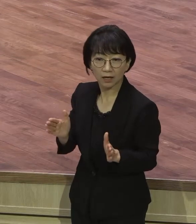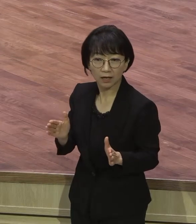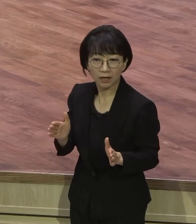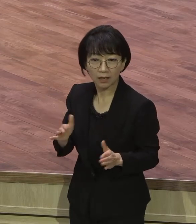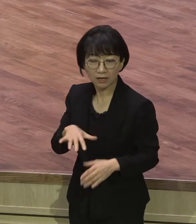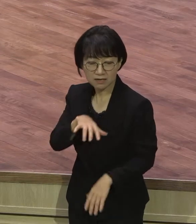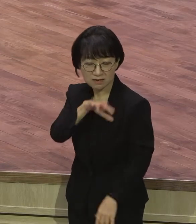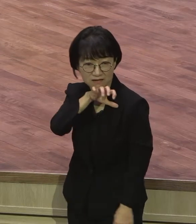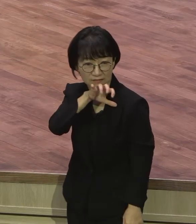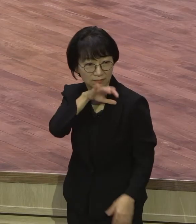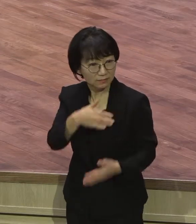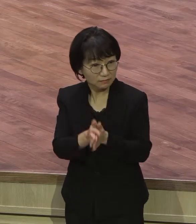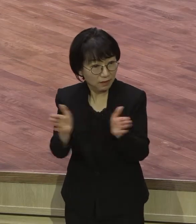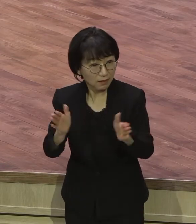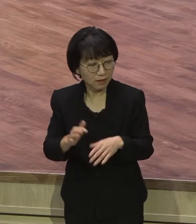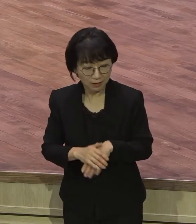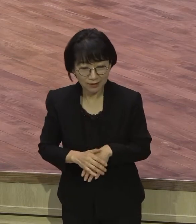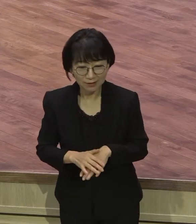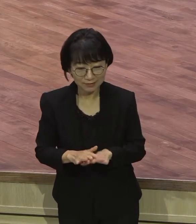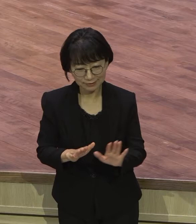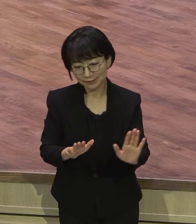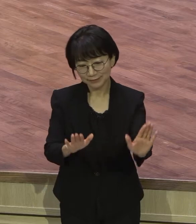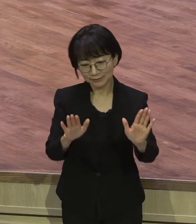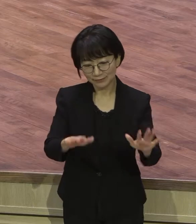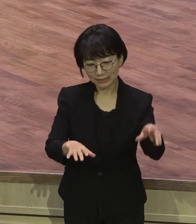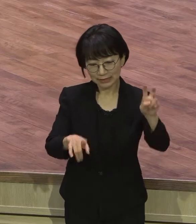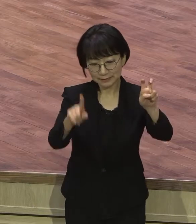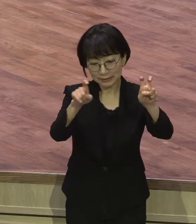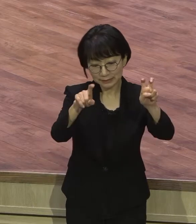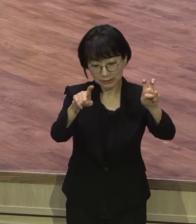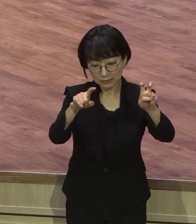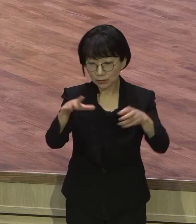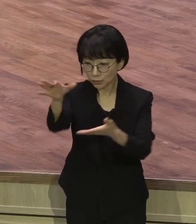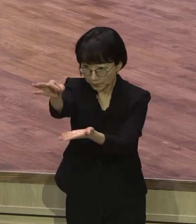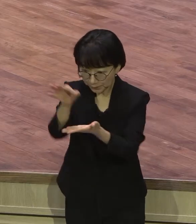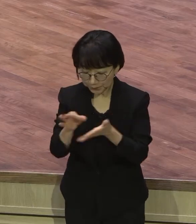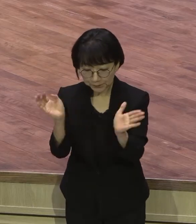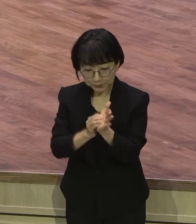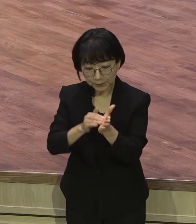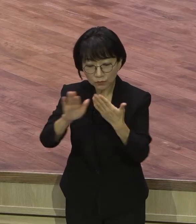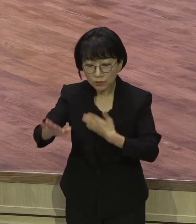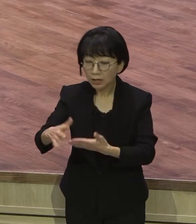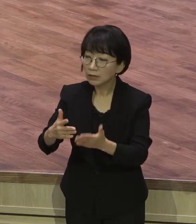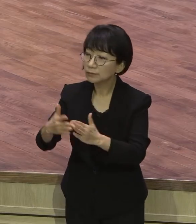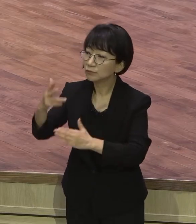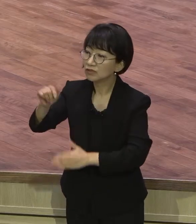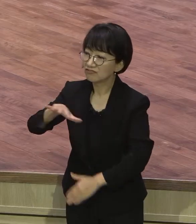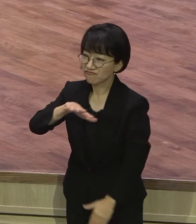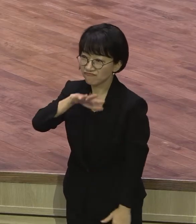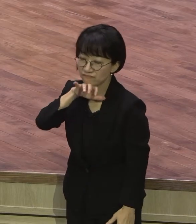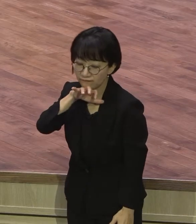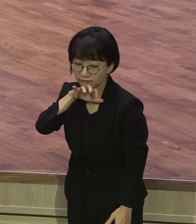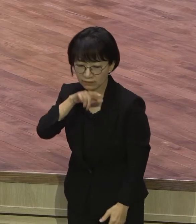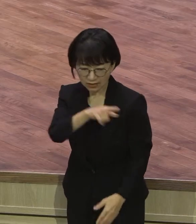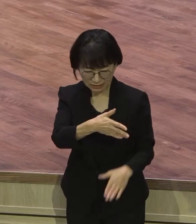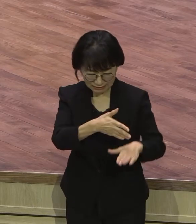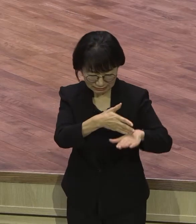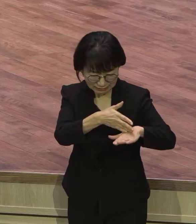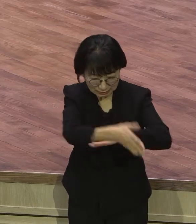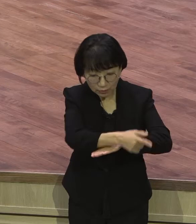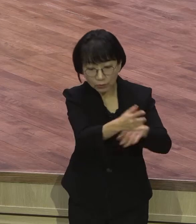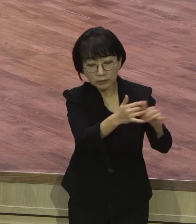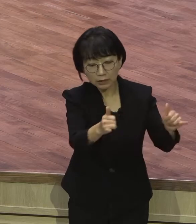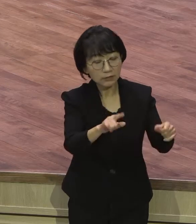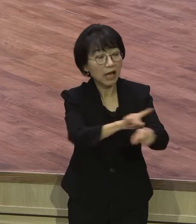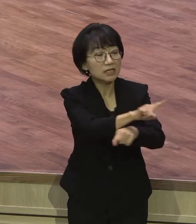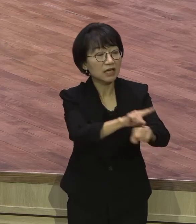쏟아집니다. 11절 12절입니다. 받은 후 집주인을 원망하여 이르되 나중에 온